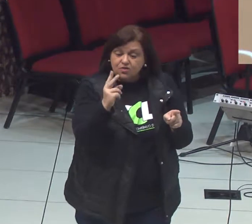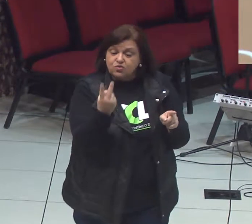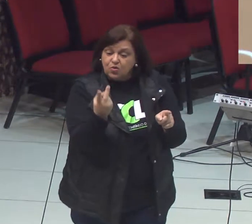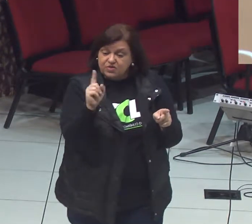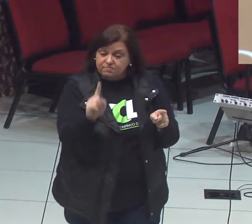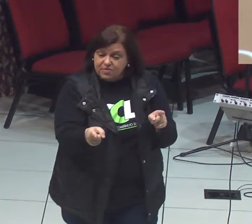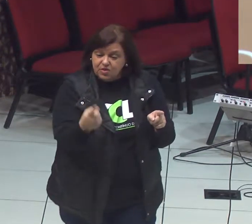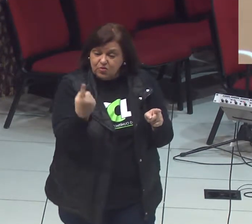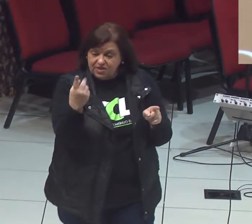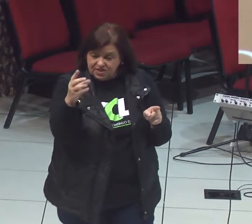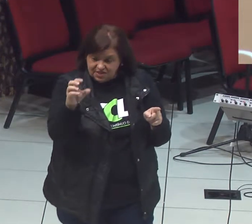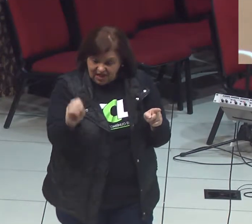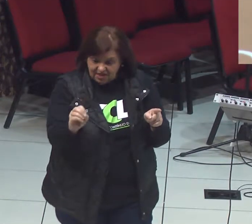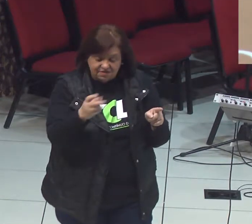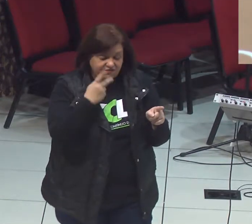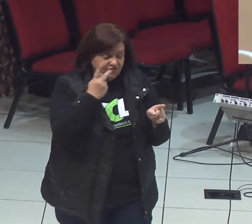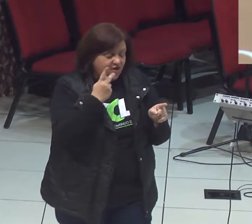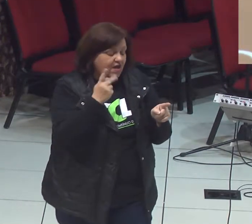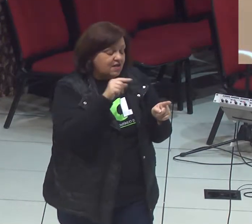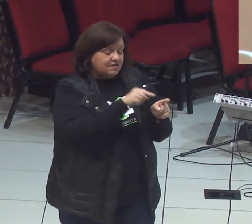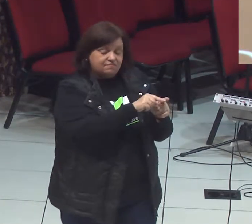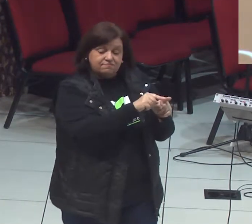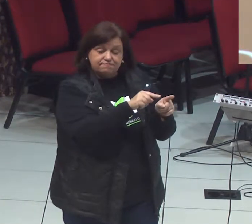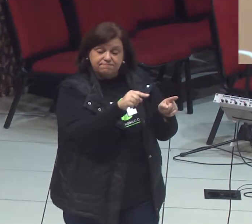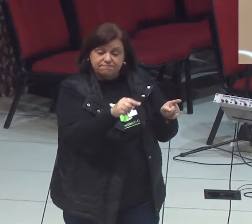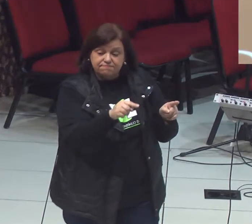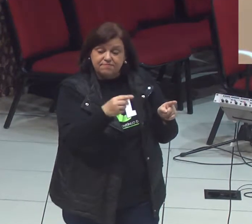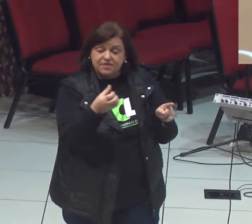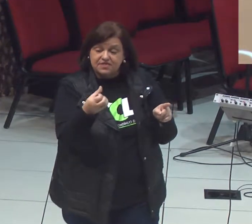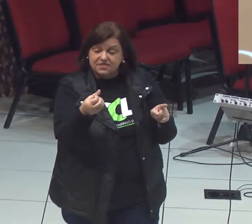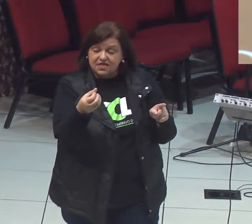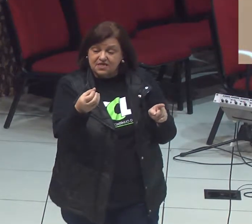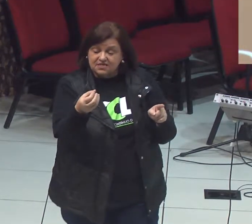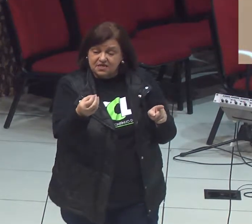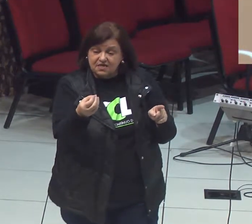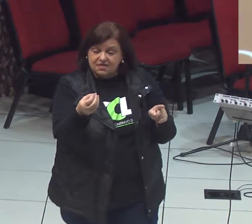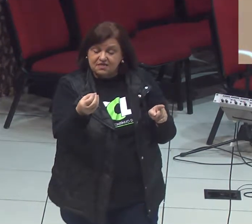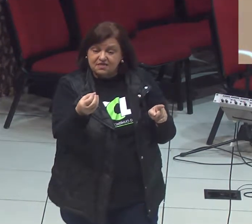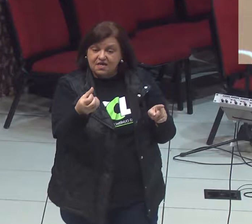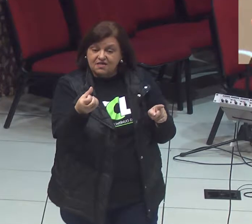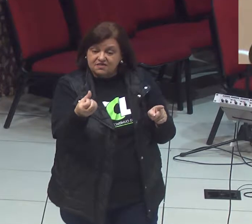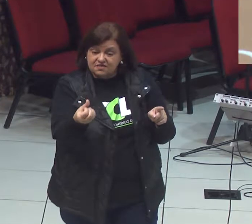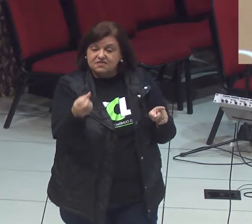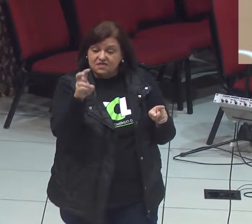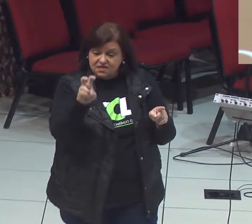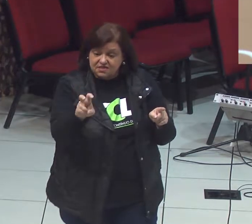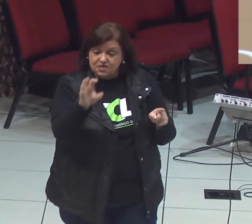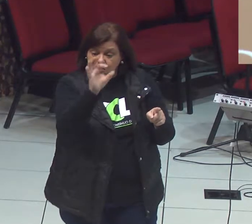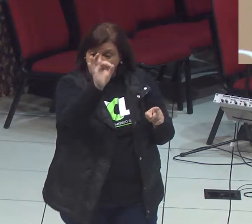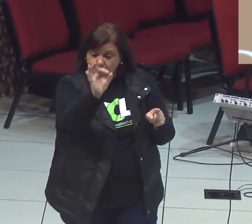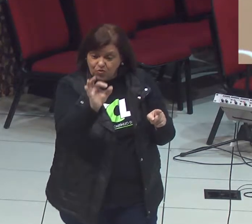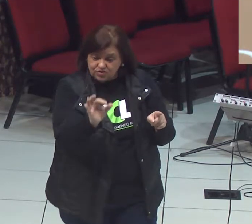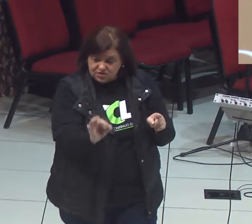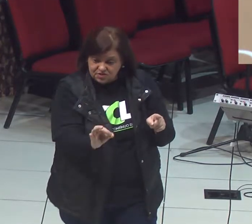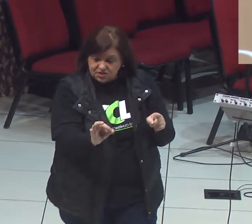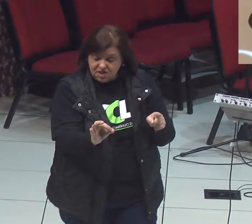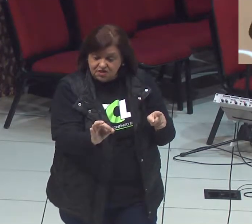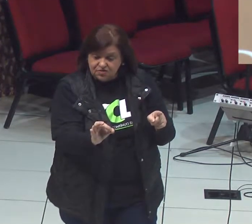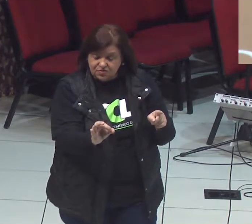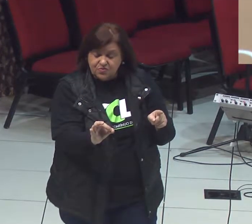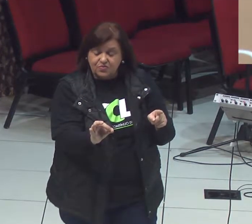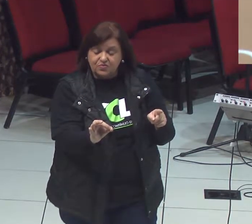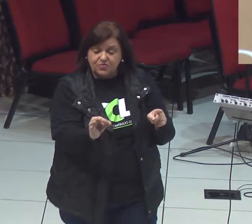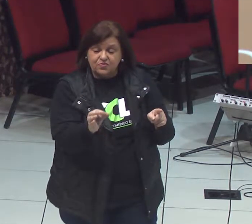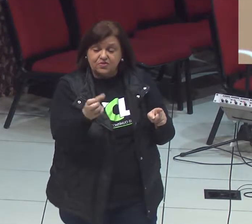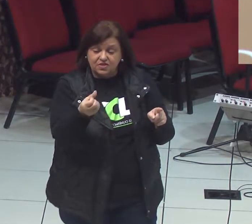composição religiosa: 65% dos brasileiros da população de 2010, que era em torno de 191